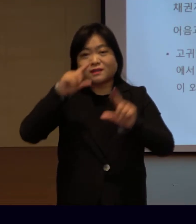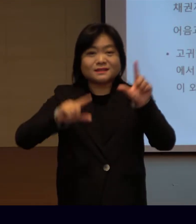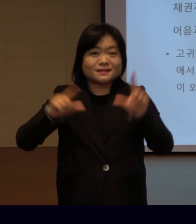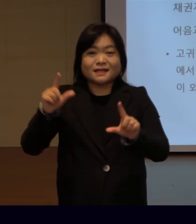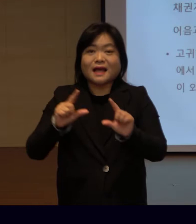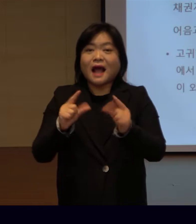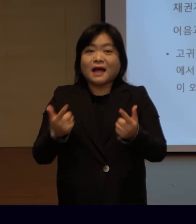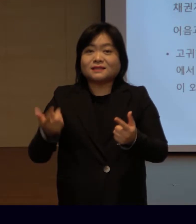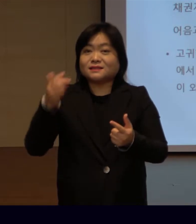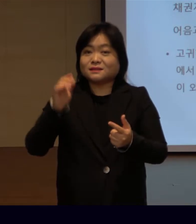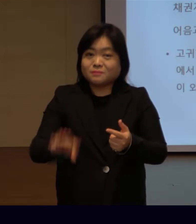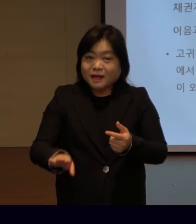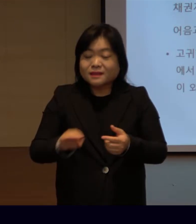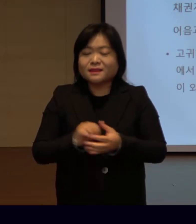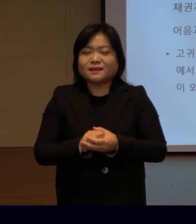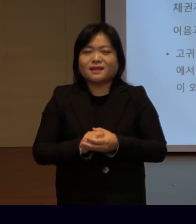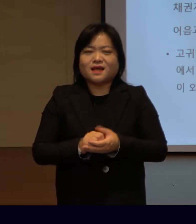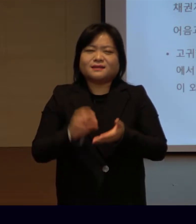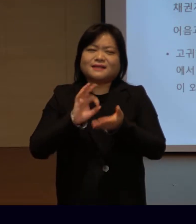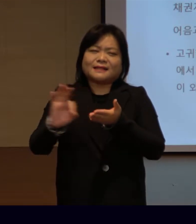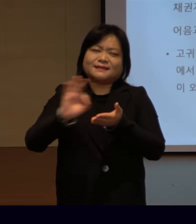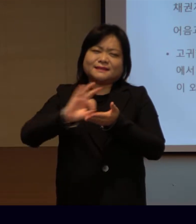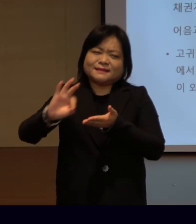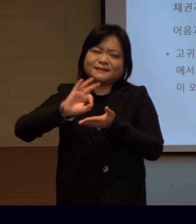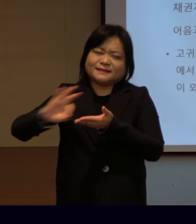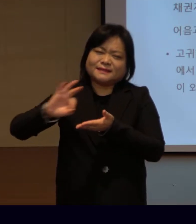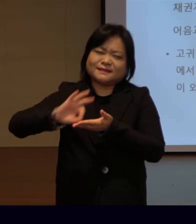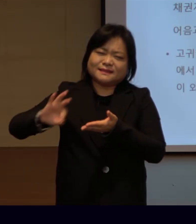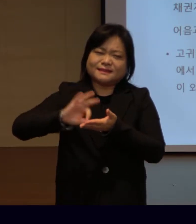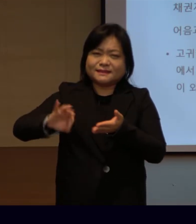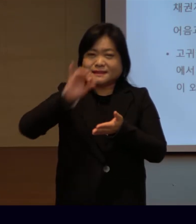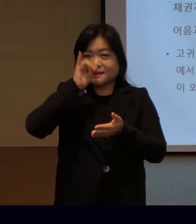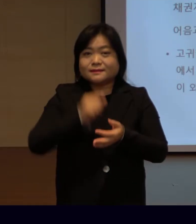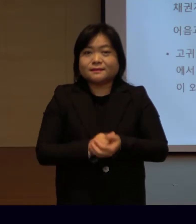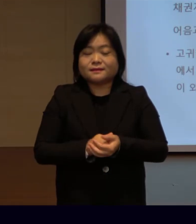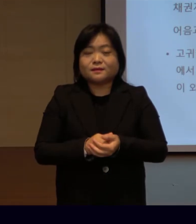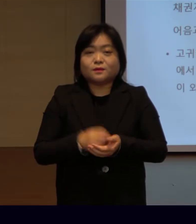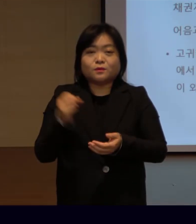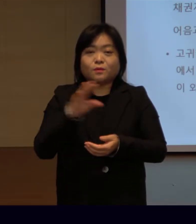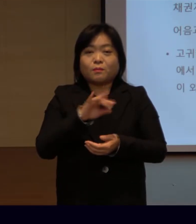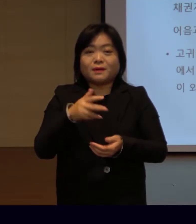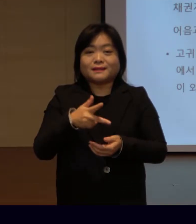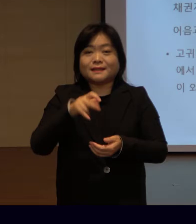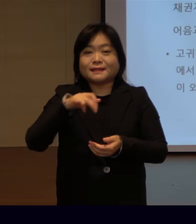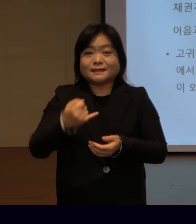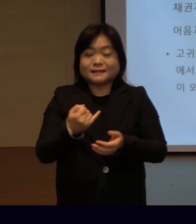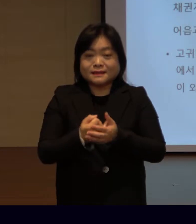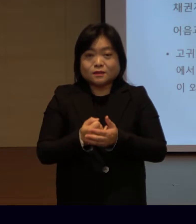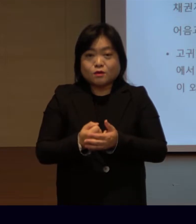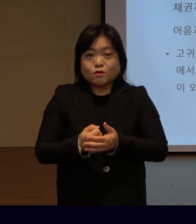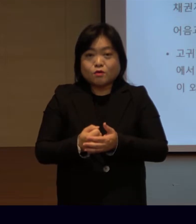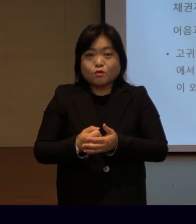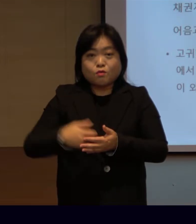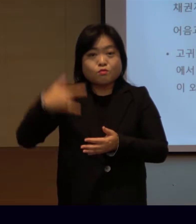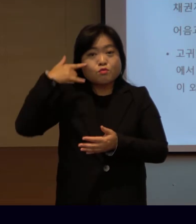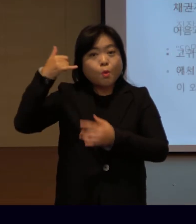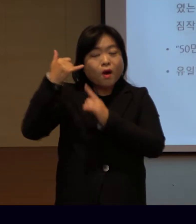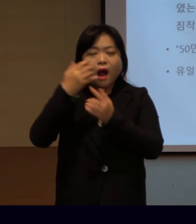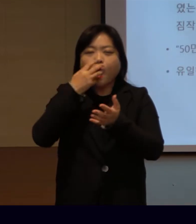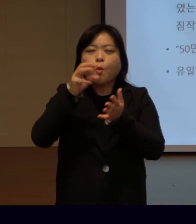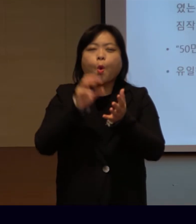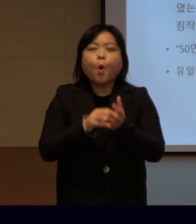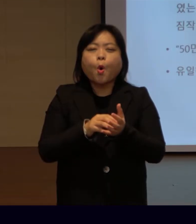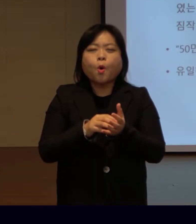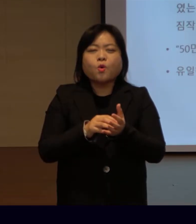분위기가 아님에도 나름 굉장히 사치를 했습니다. 그리고 이 사람은 사실은 부모가 얘를 공증인을 만들고